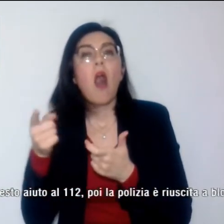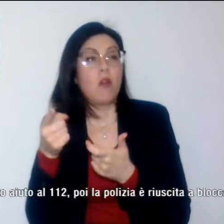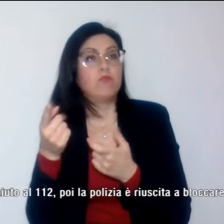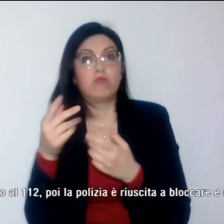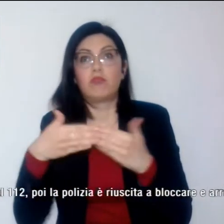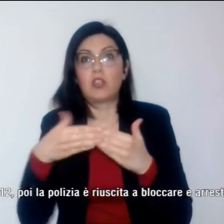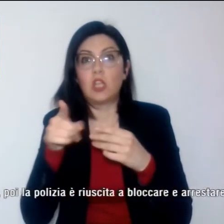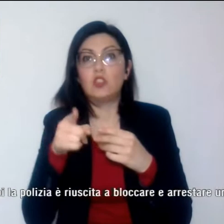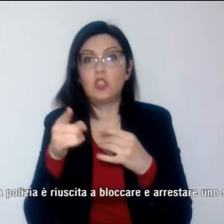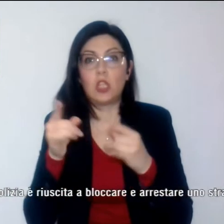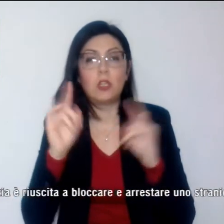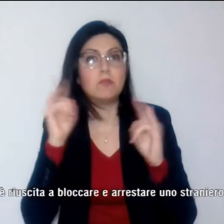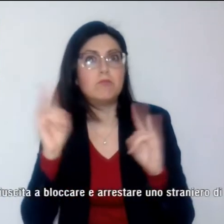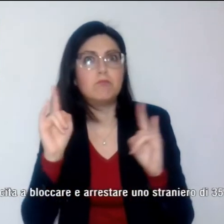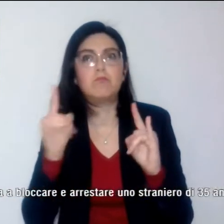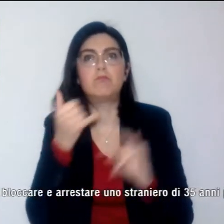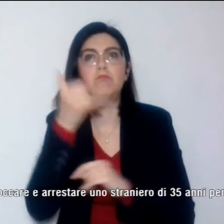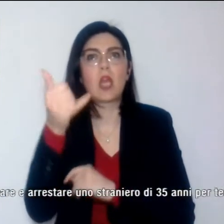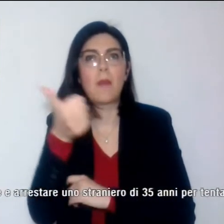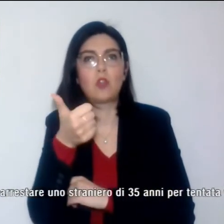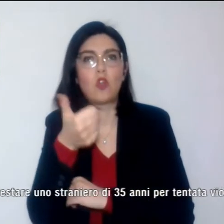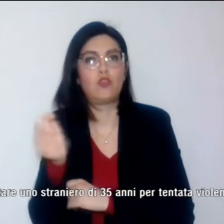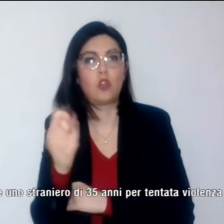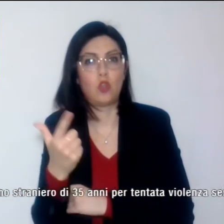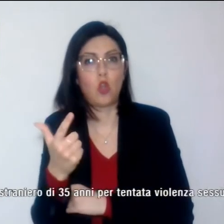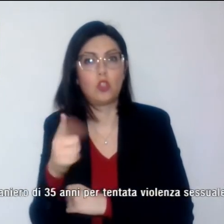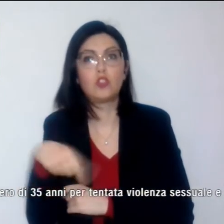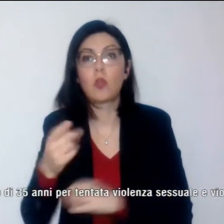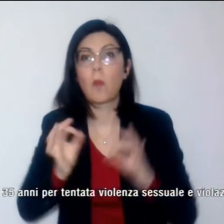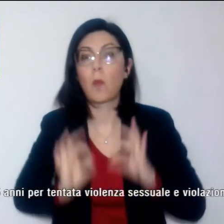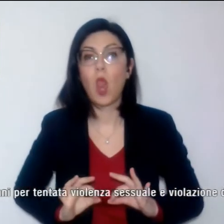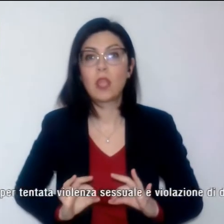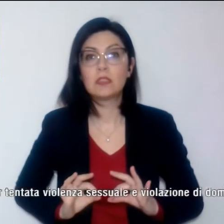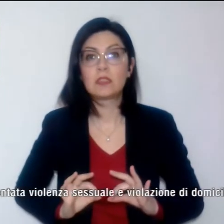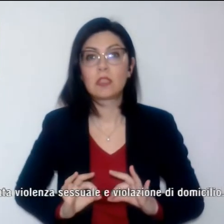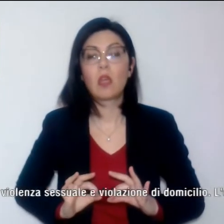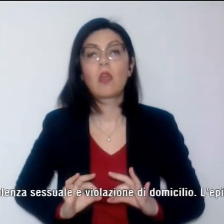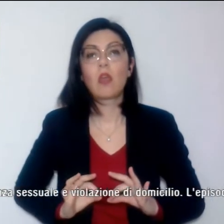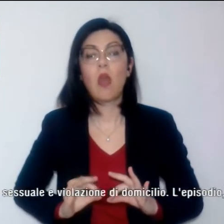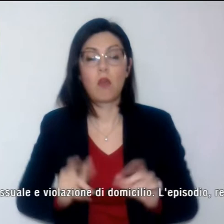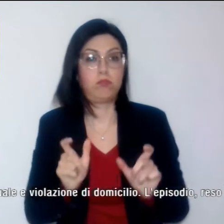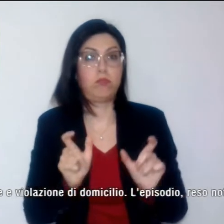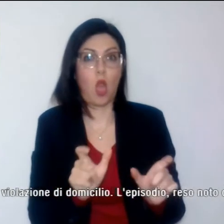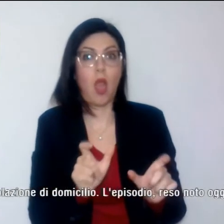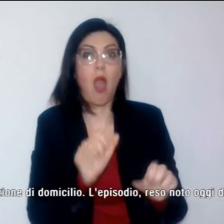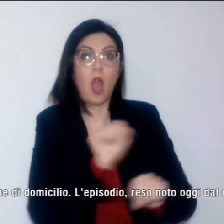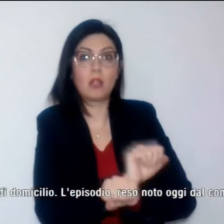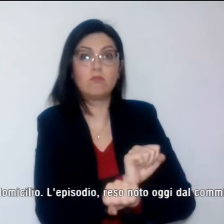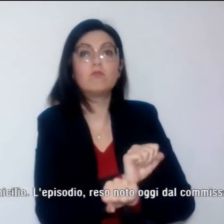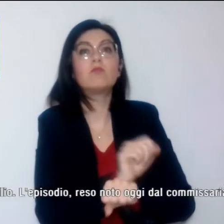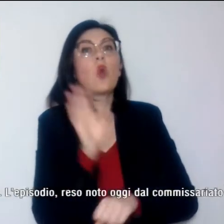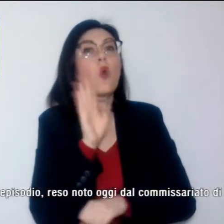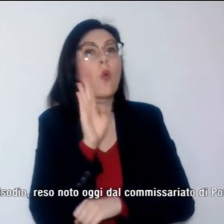aiuto al 112 poi la polizia è riuscita a bloccare e arrestare un uomo di 35